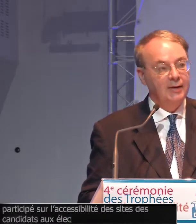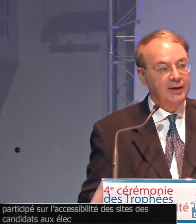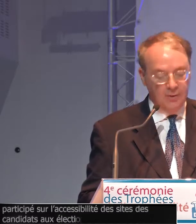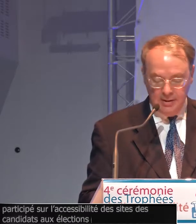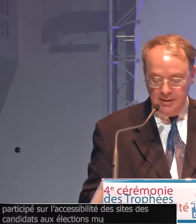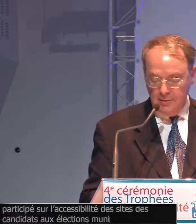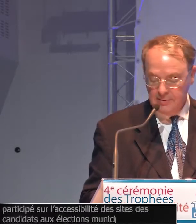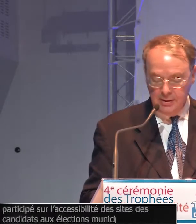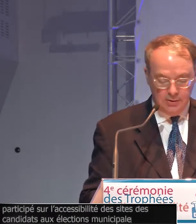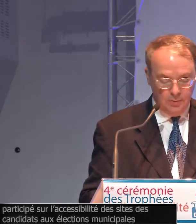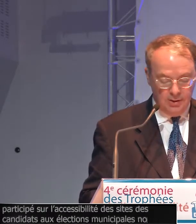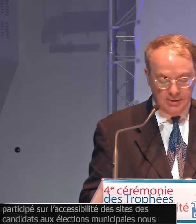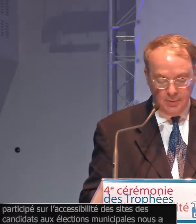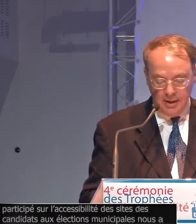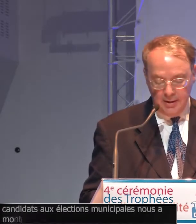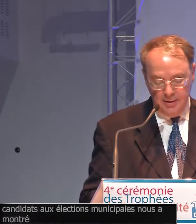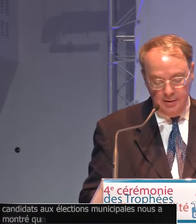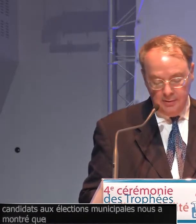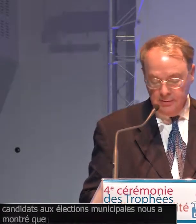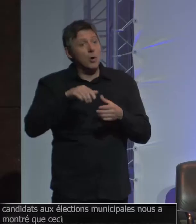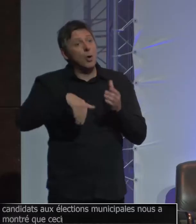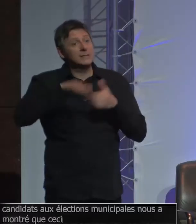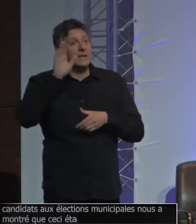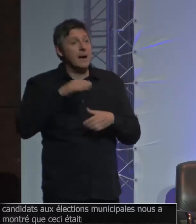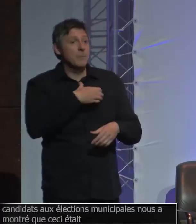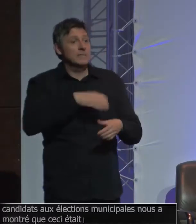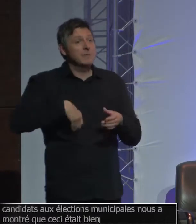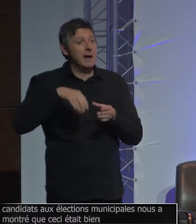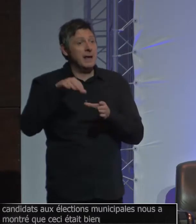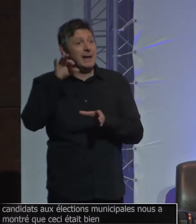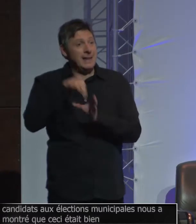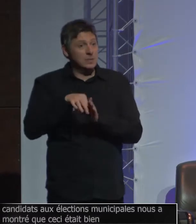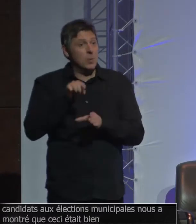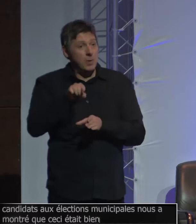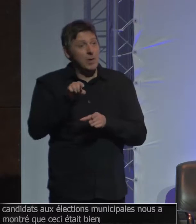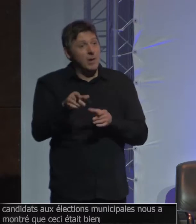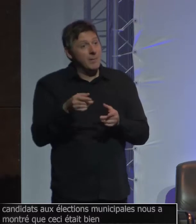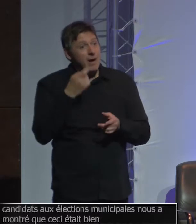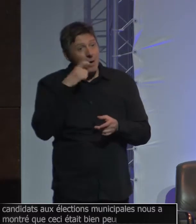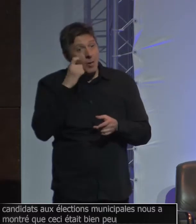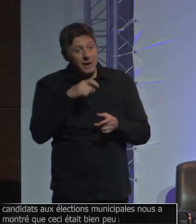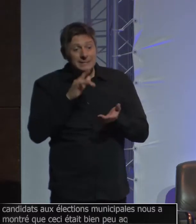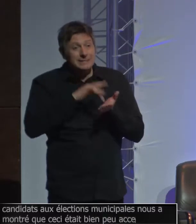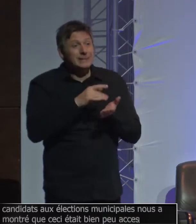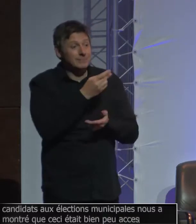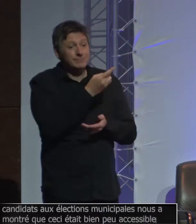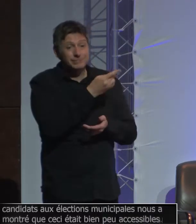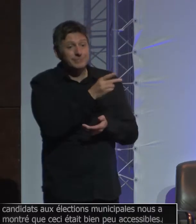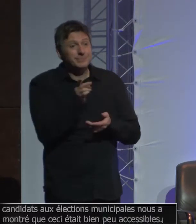sites des candidats aux élections municipales nous a montré que ceux-ci étaient bien peu